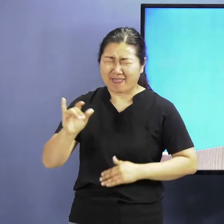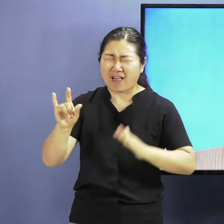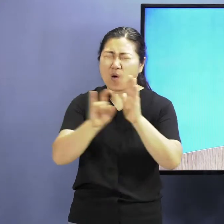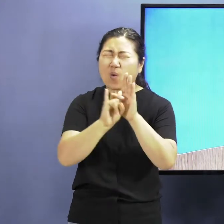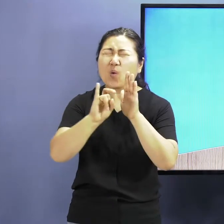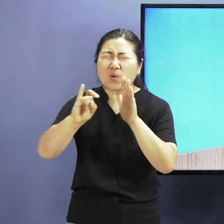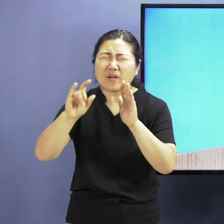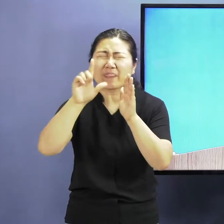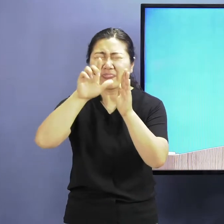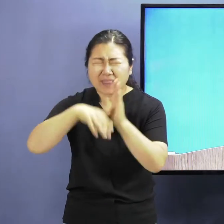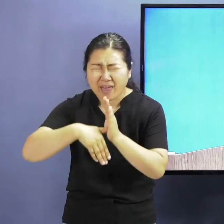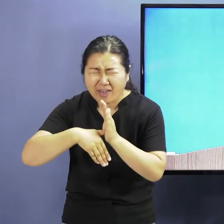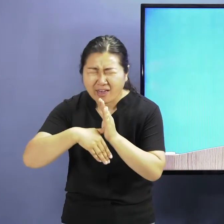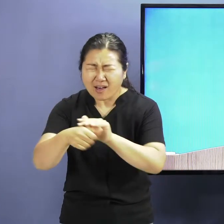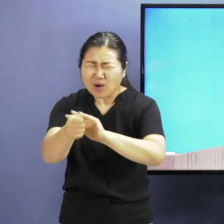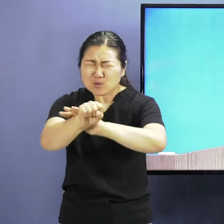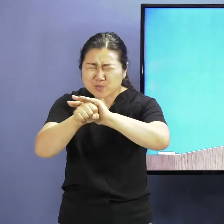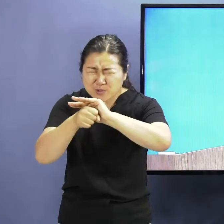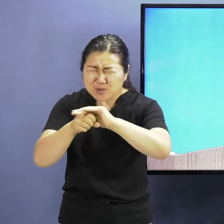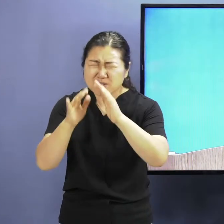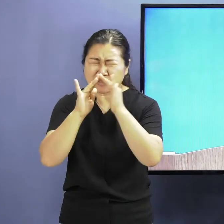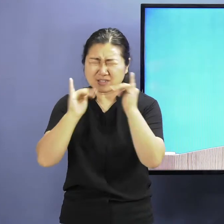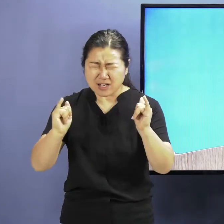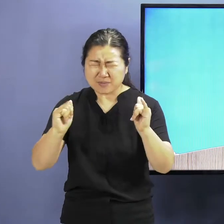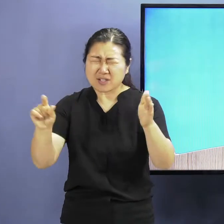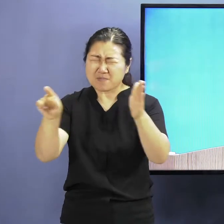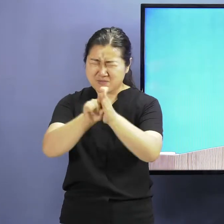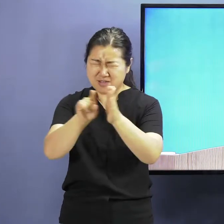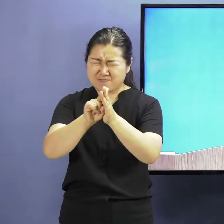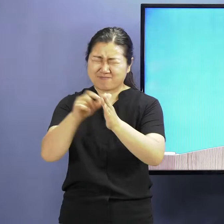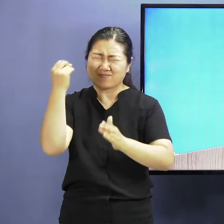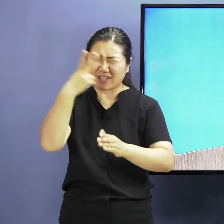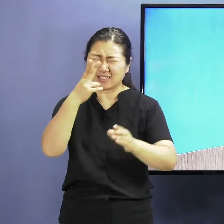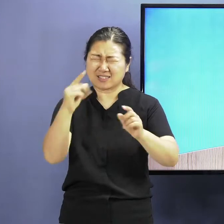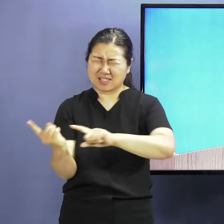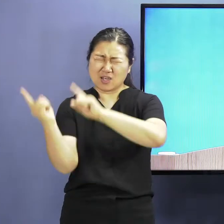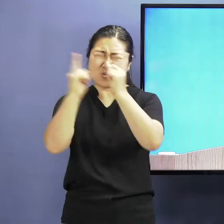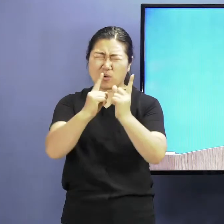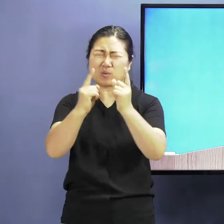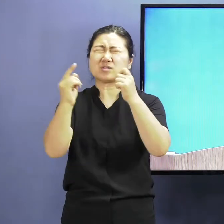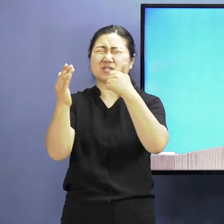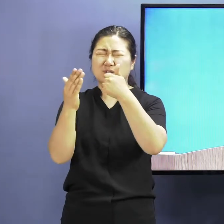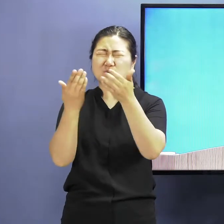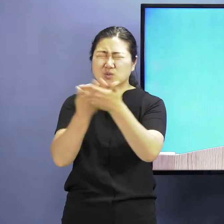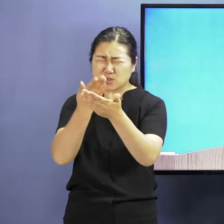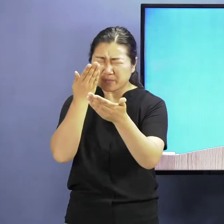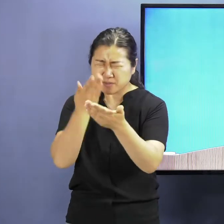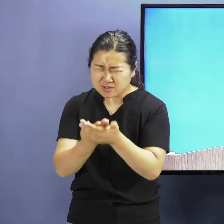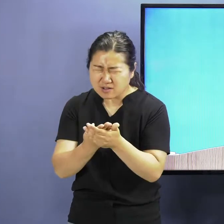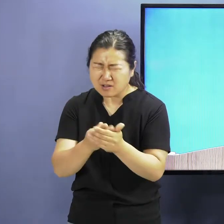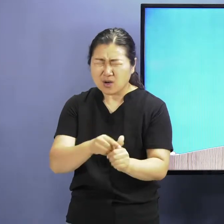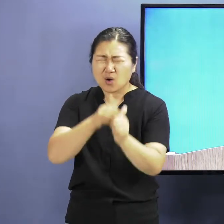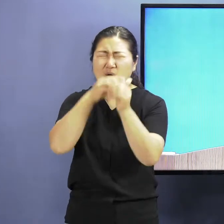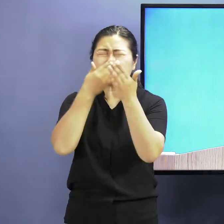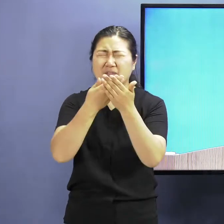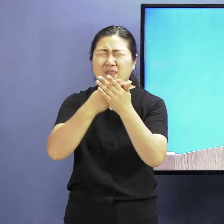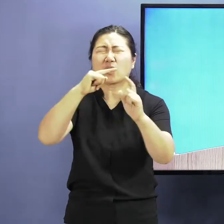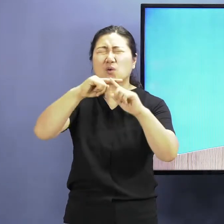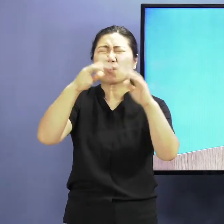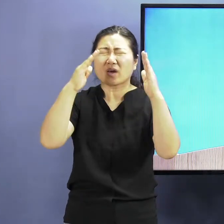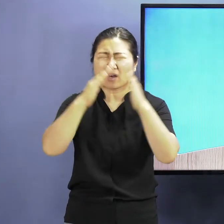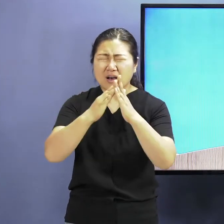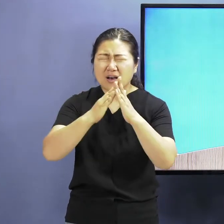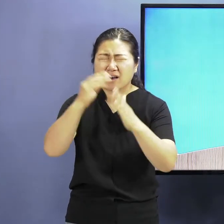모든 예배의 자리가 차고 넘치도록 역사하옵소서. 호산나 교회가 성령으로 하나